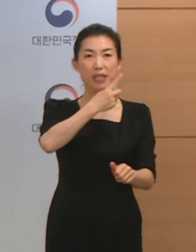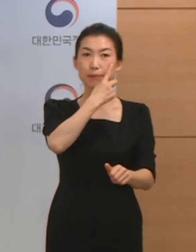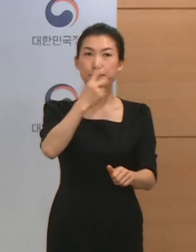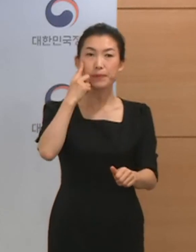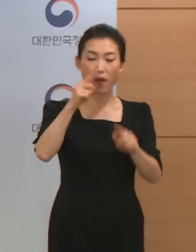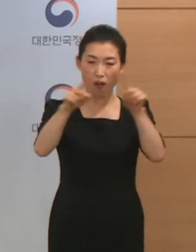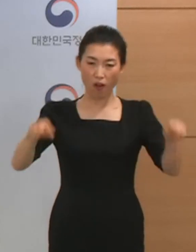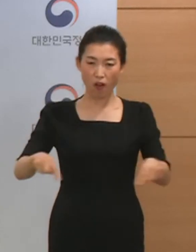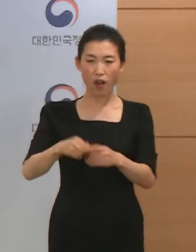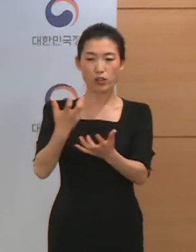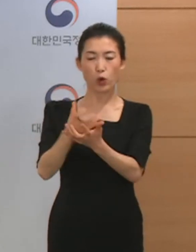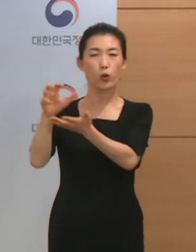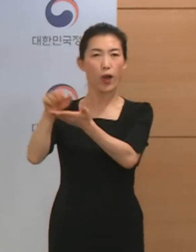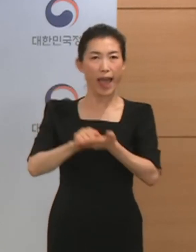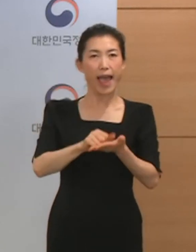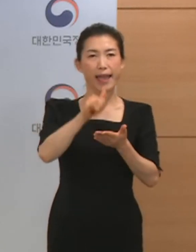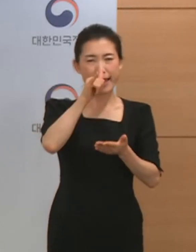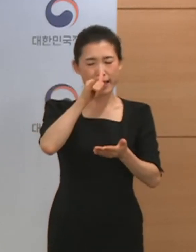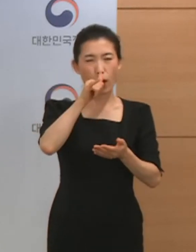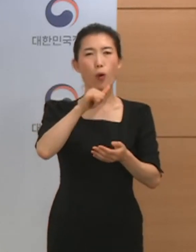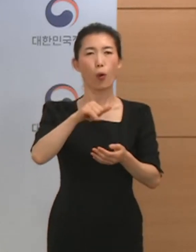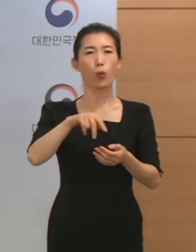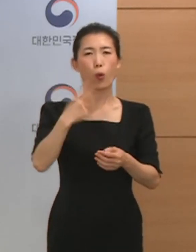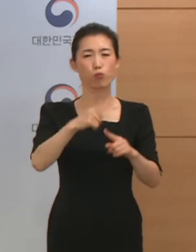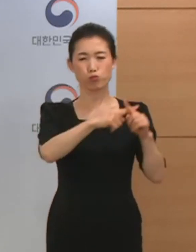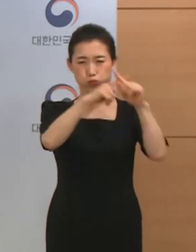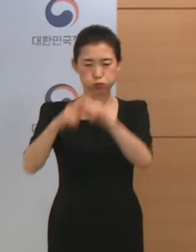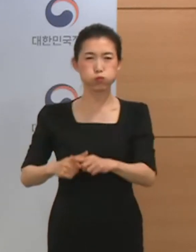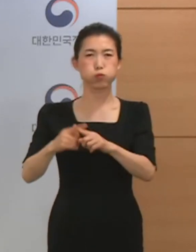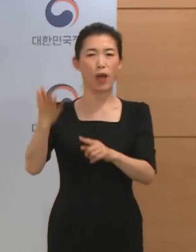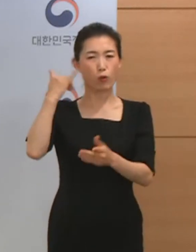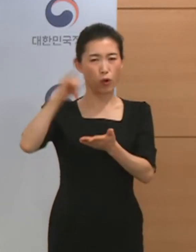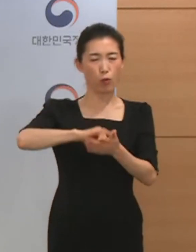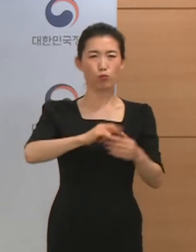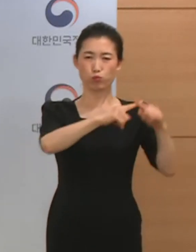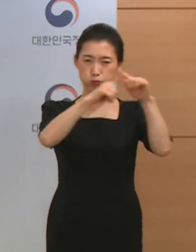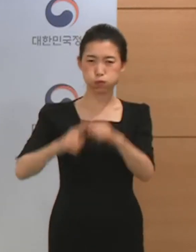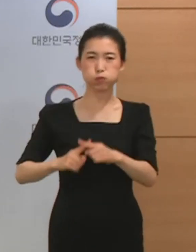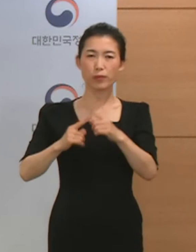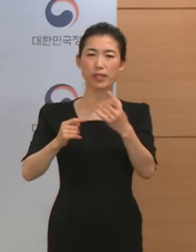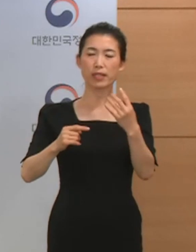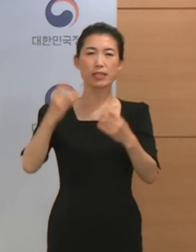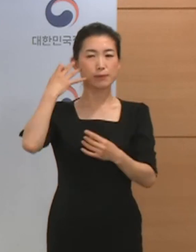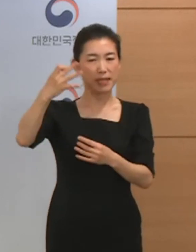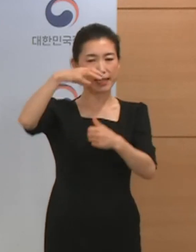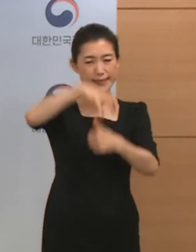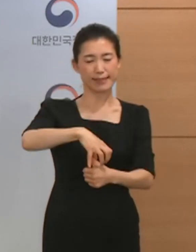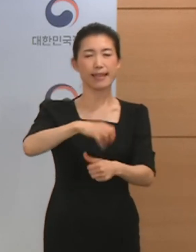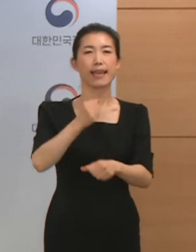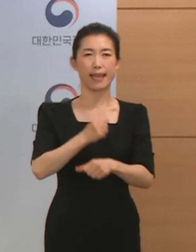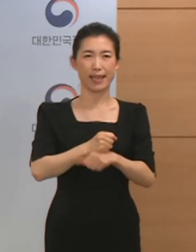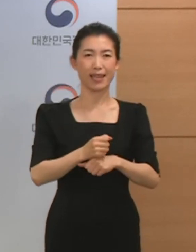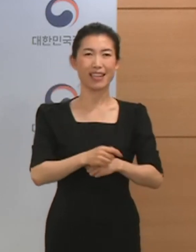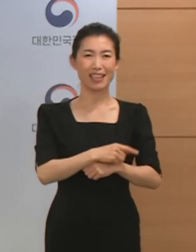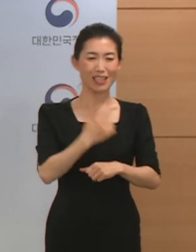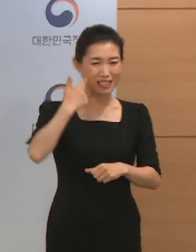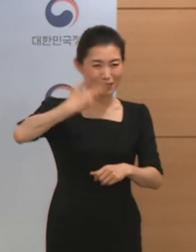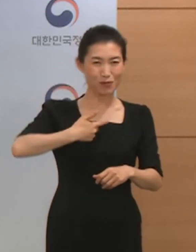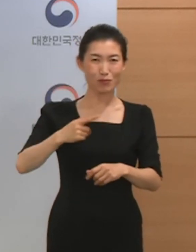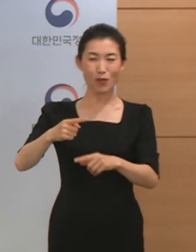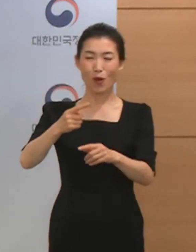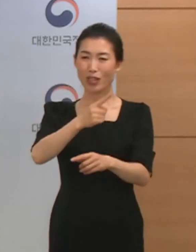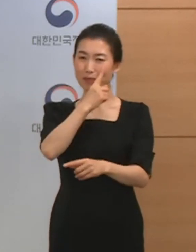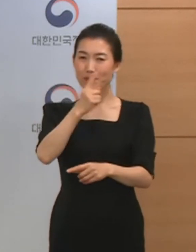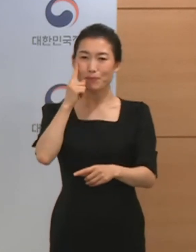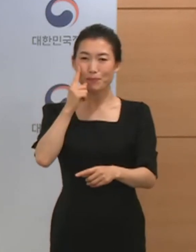음성 확인서를 가지고 있음에도 왜 자꾸 외국에서 들어오는 확진자 유입이 좀 증가하는가 하는 부분일 텐데 이거는 그